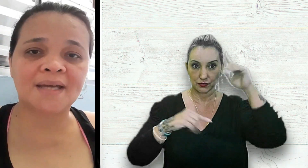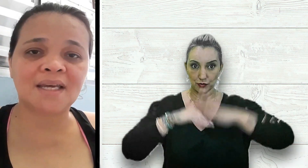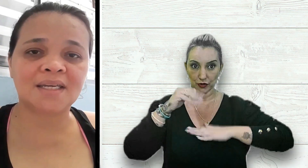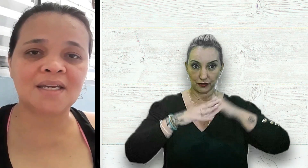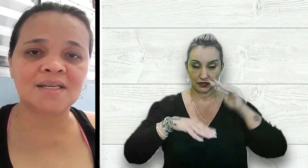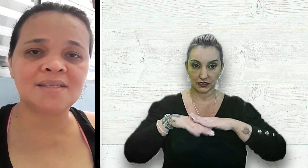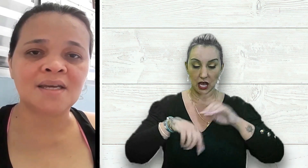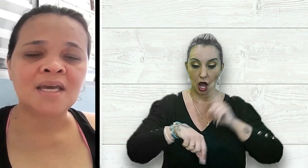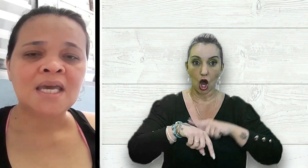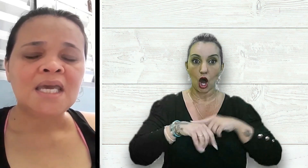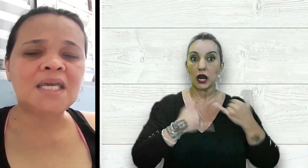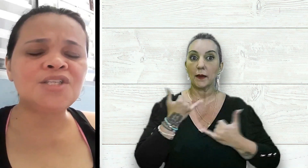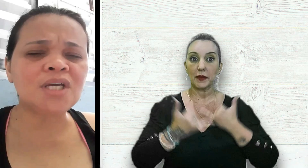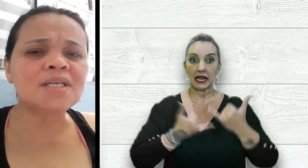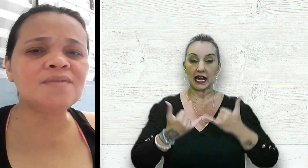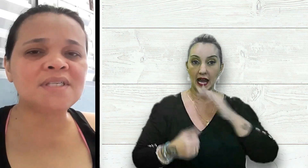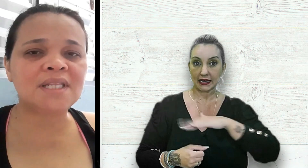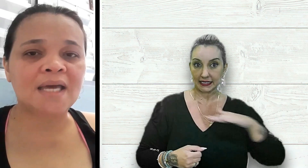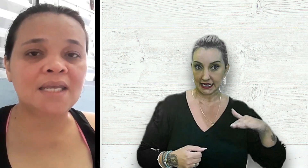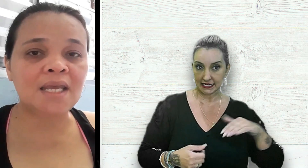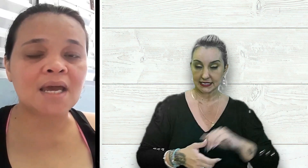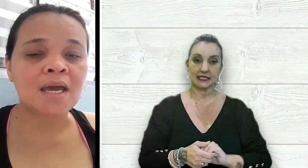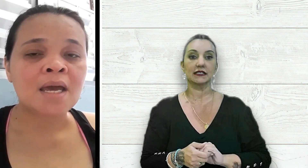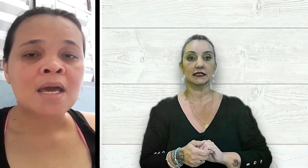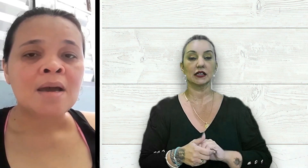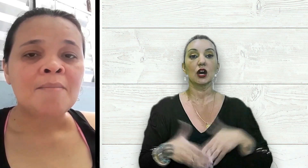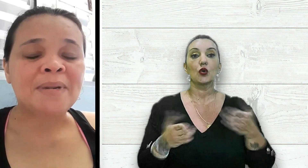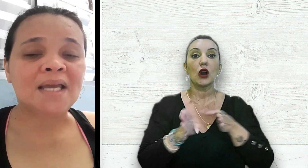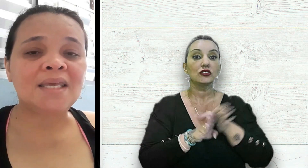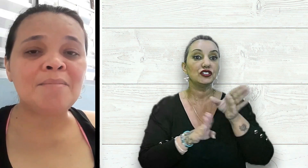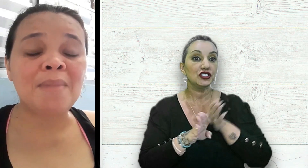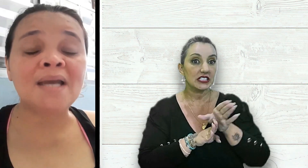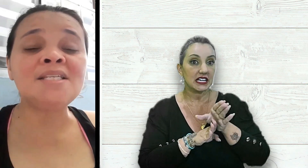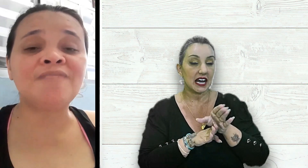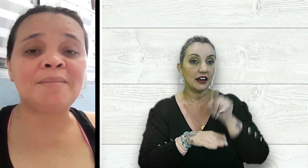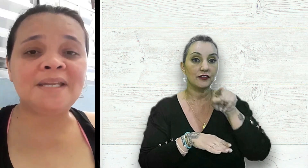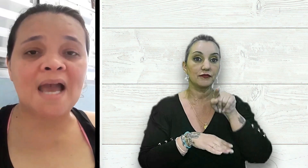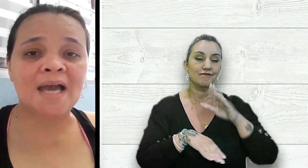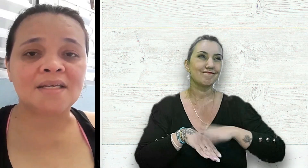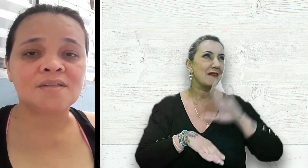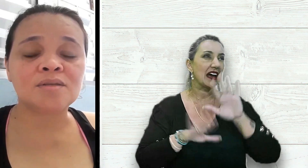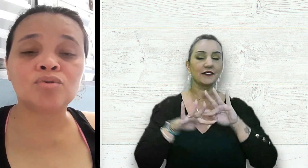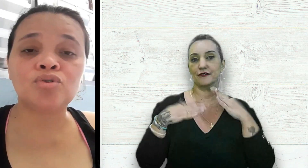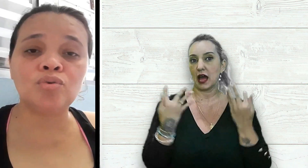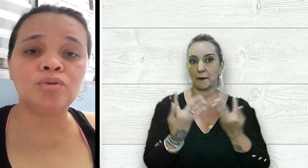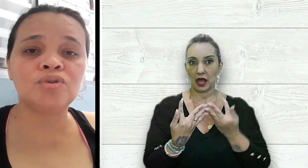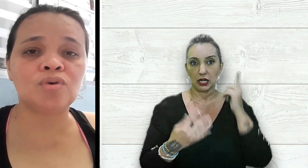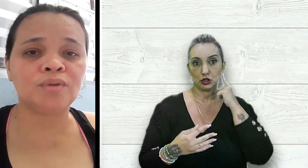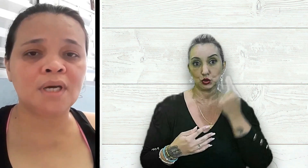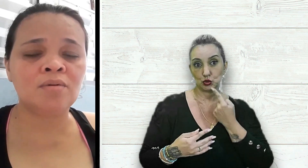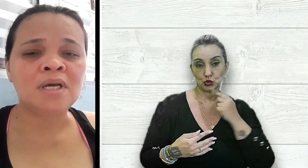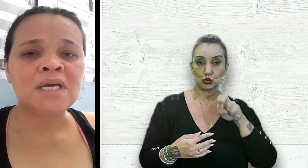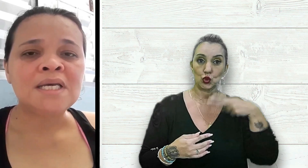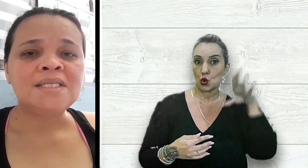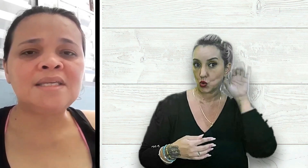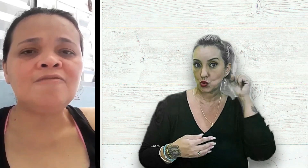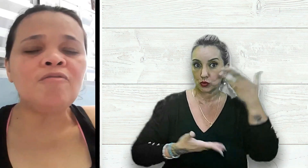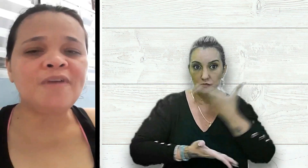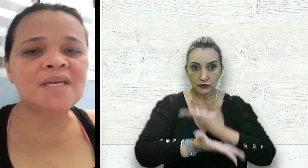da criança e que dicas você daria para que mais familiares, surdos ou não, se envolvessem